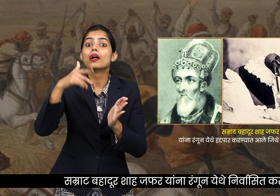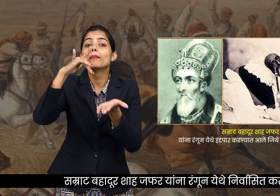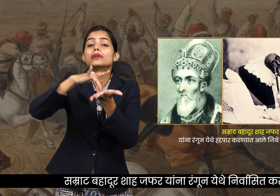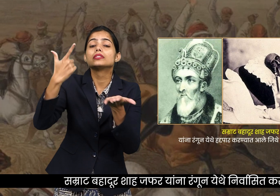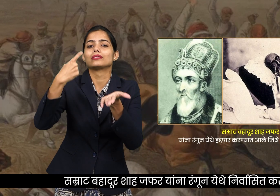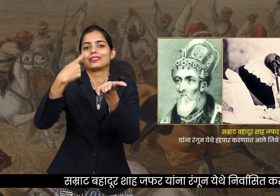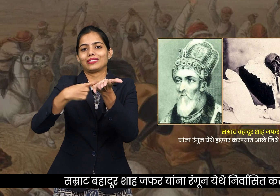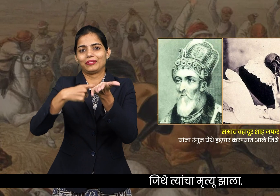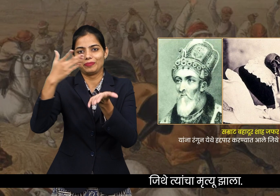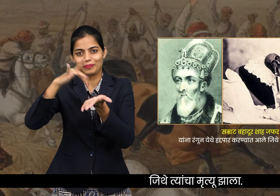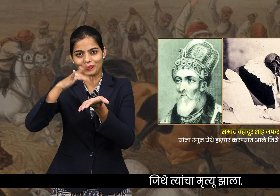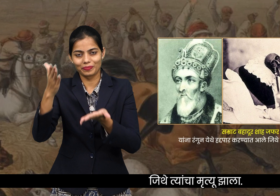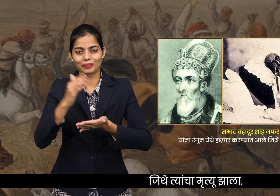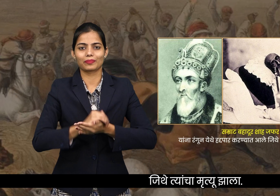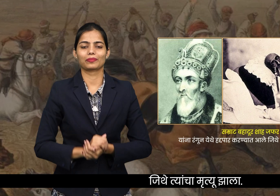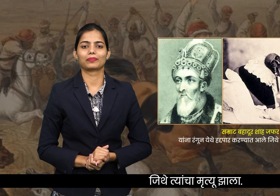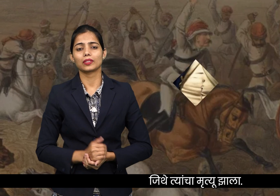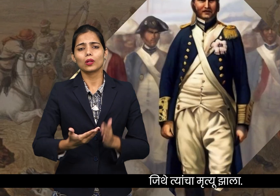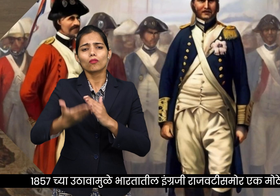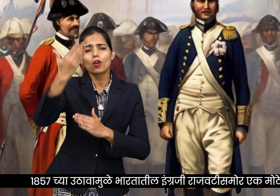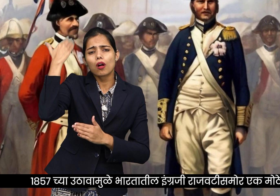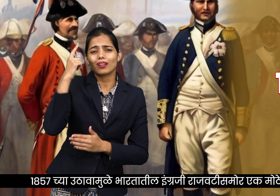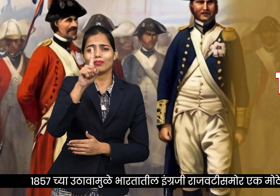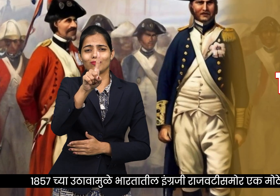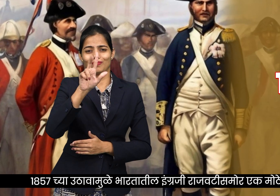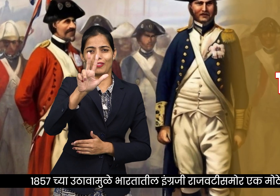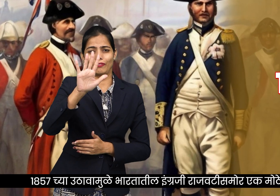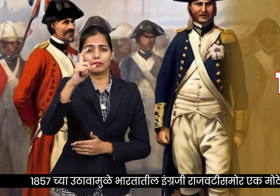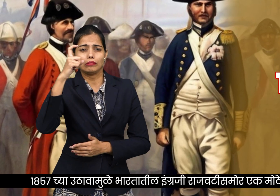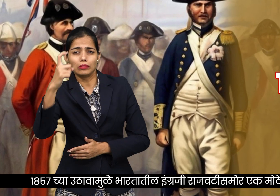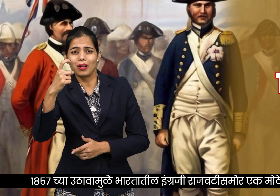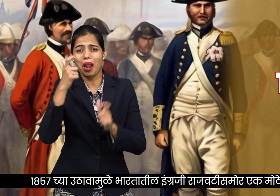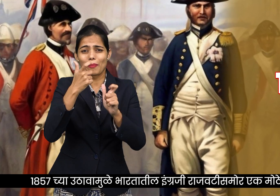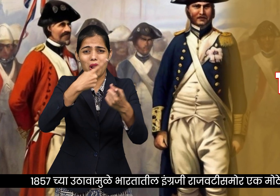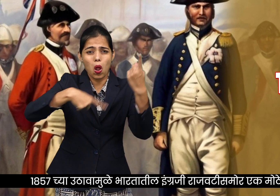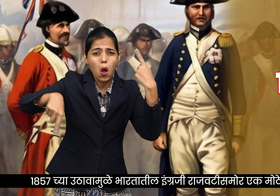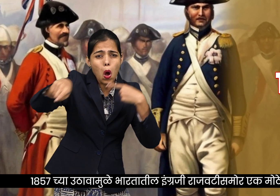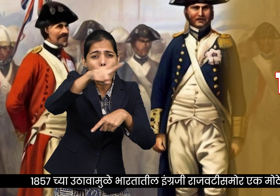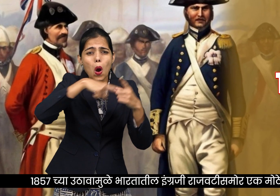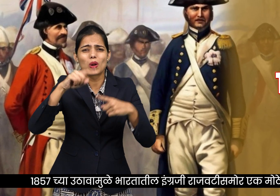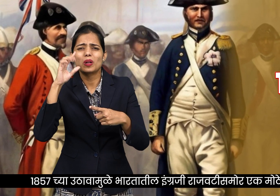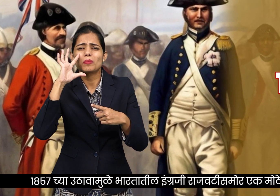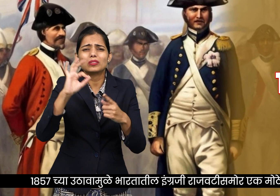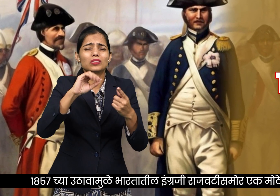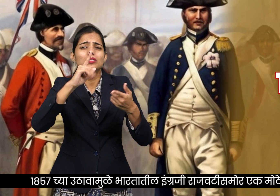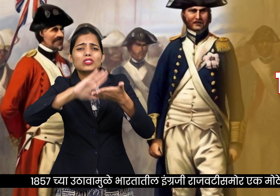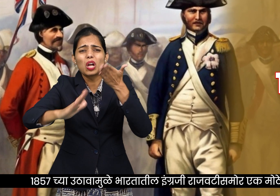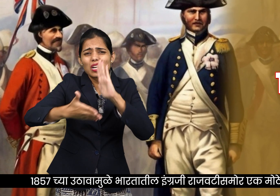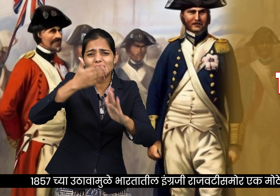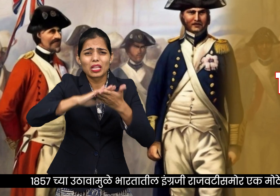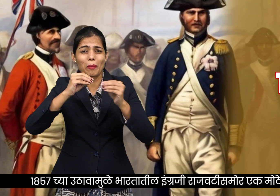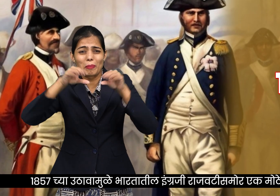निर्वासित करण्यात आले, जिथे त्यांचा मृत्यू झाला. 1857 च्या उठावामुळे भारतातील